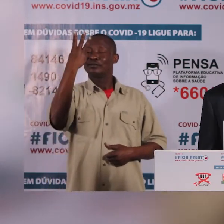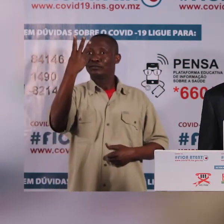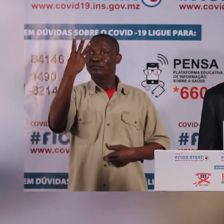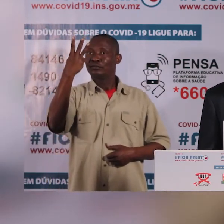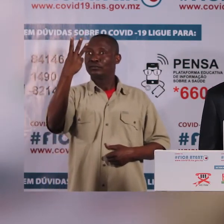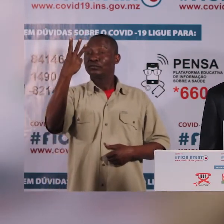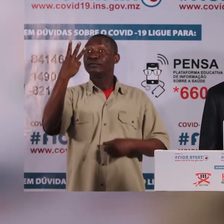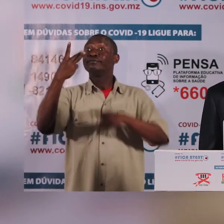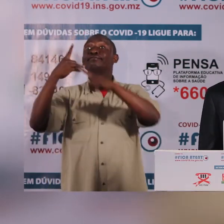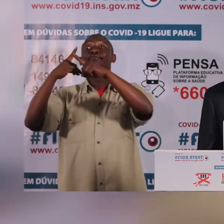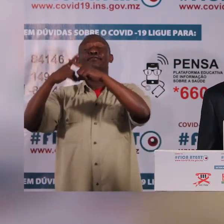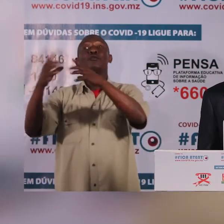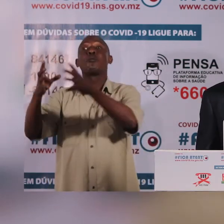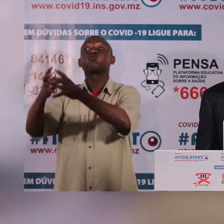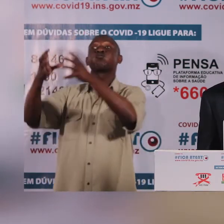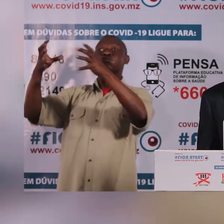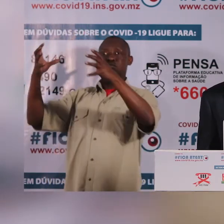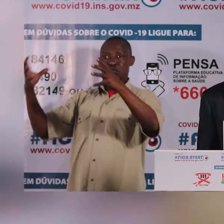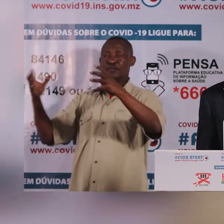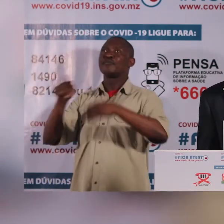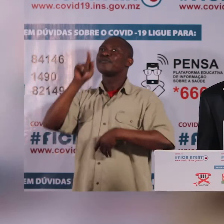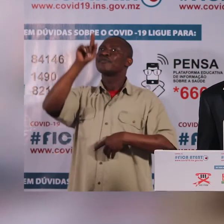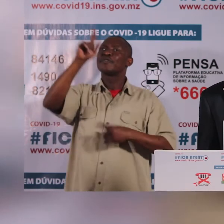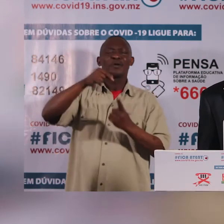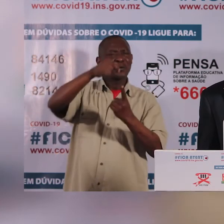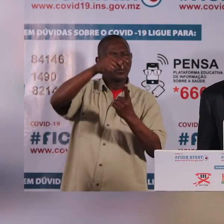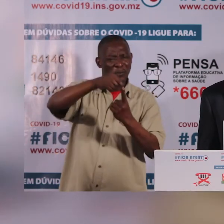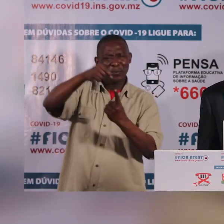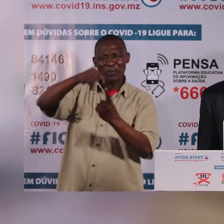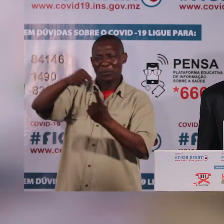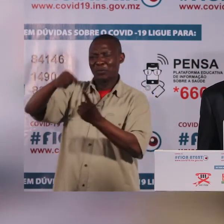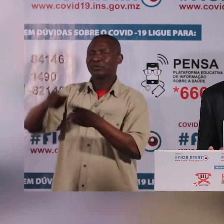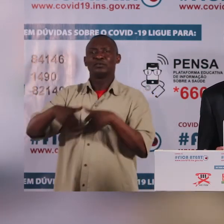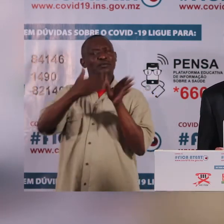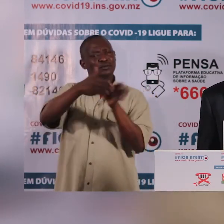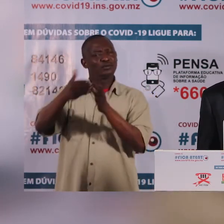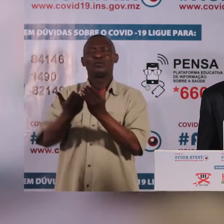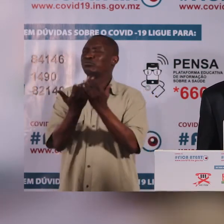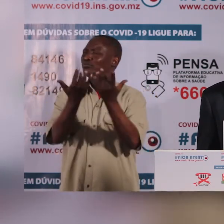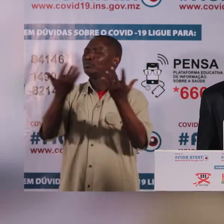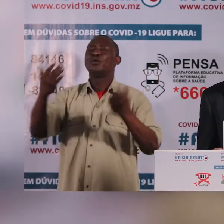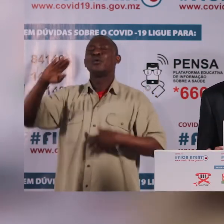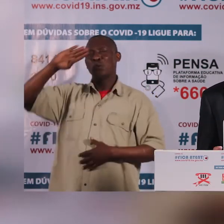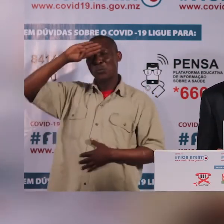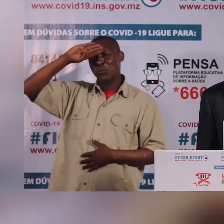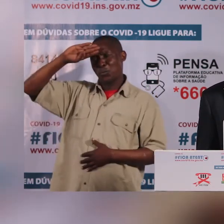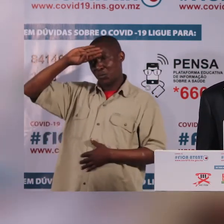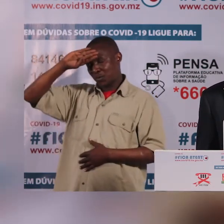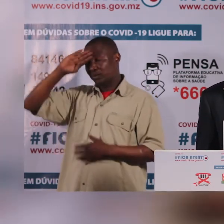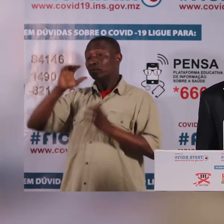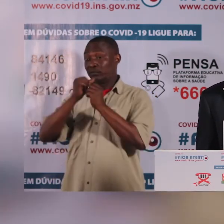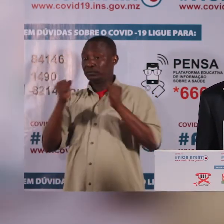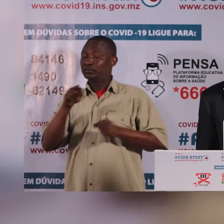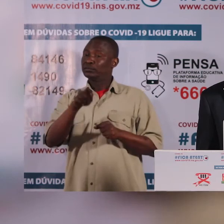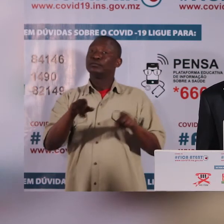muitos positivos. A sintomatologia também é aproximadamente metade de indivíduos assintomáticos e